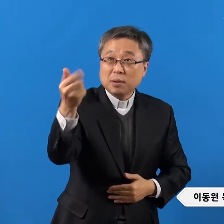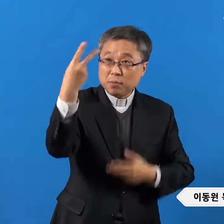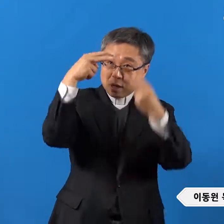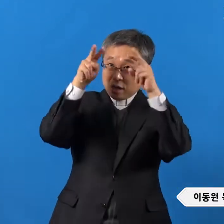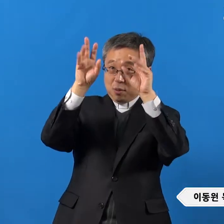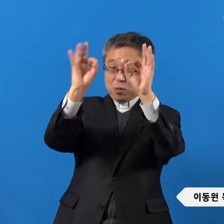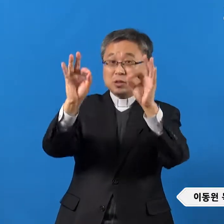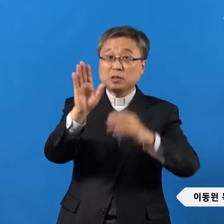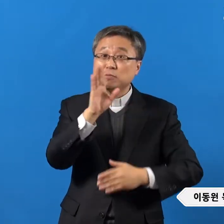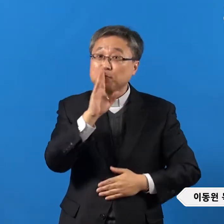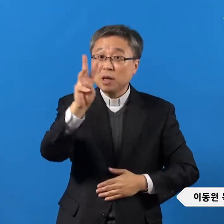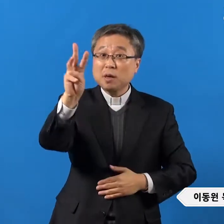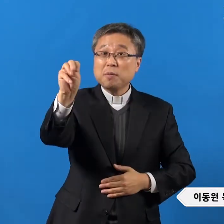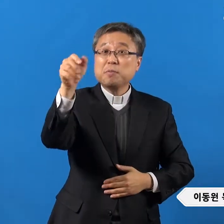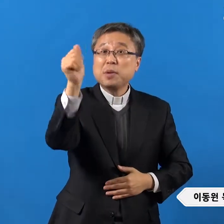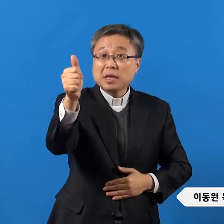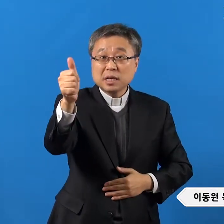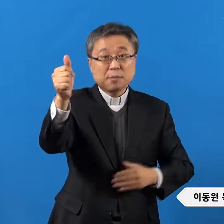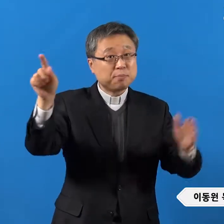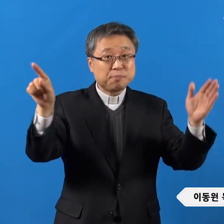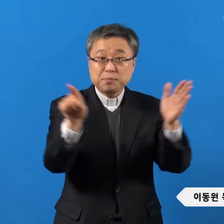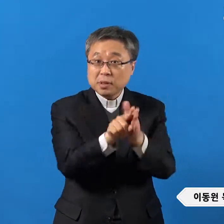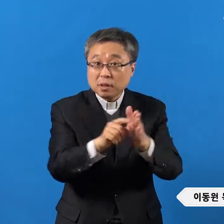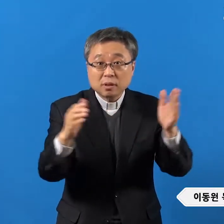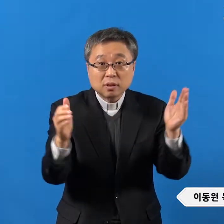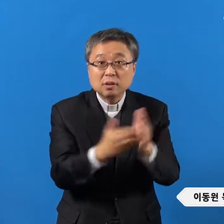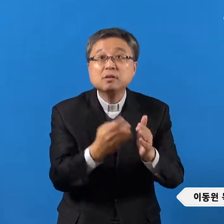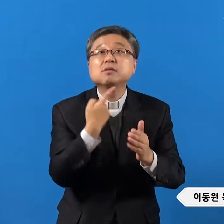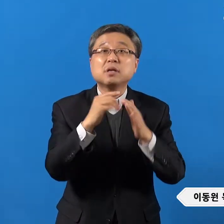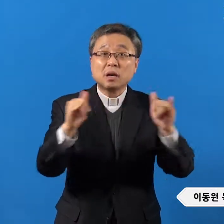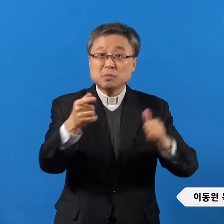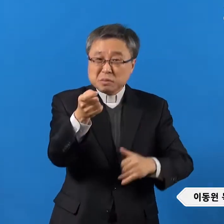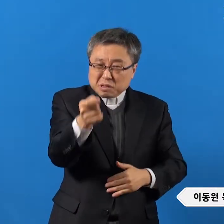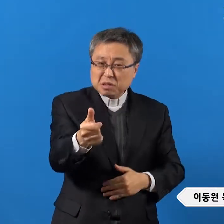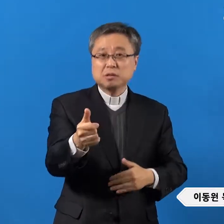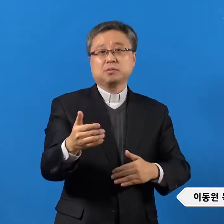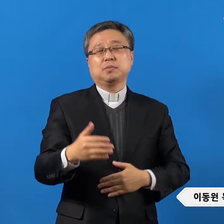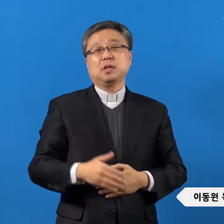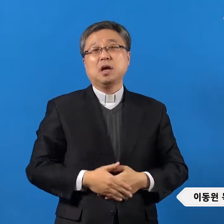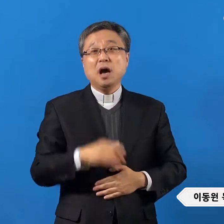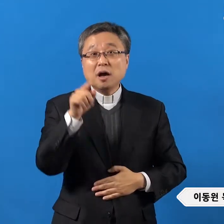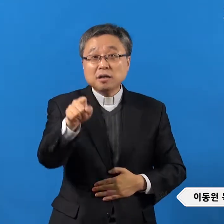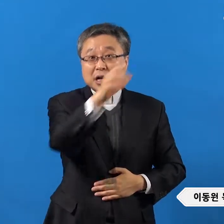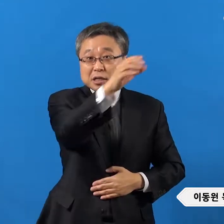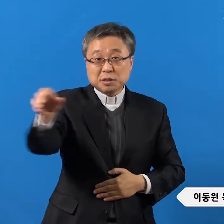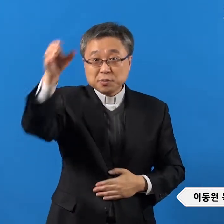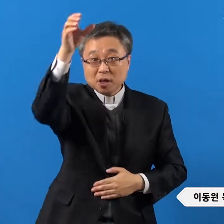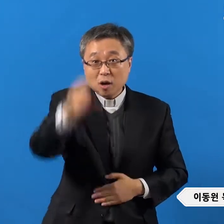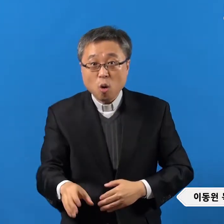진짜 메시아라고 믿었던 사람은 지극히 적었습니다. 그가 십자가에서